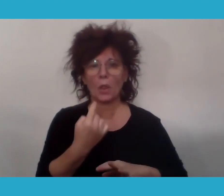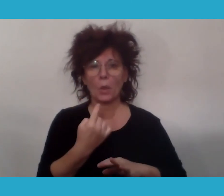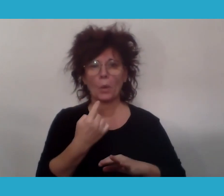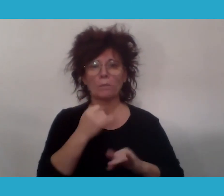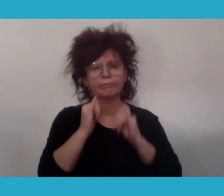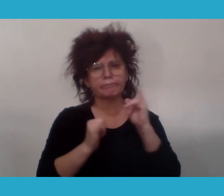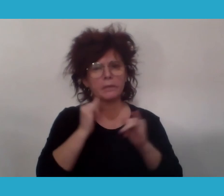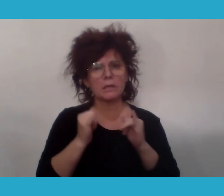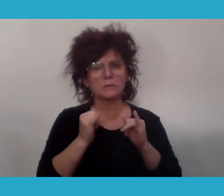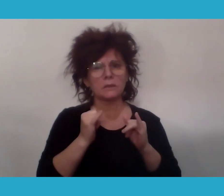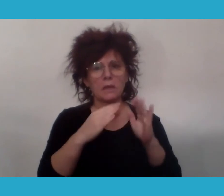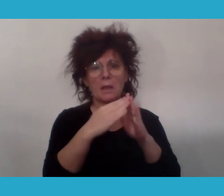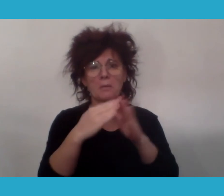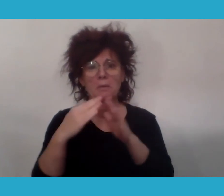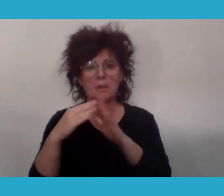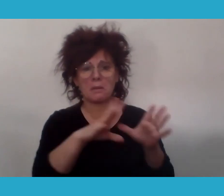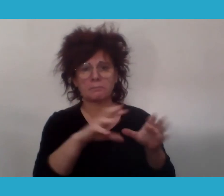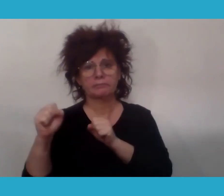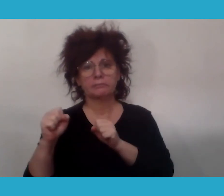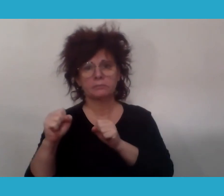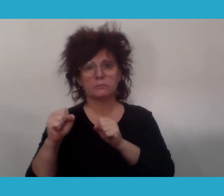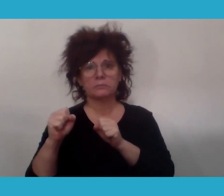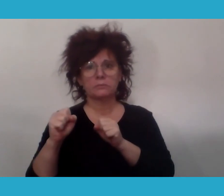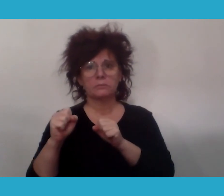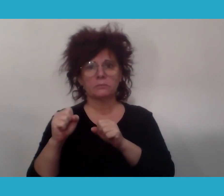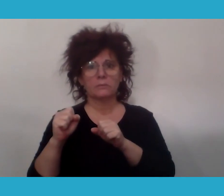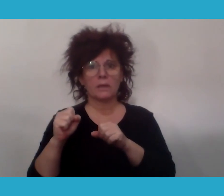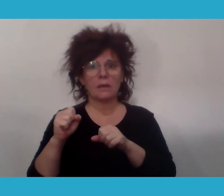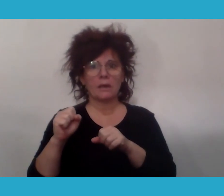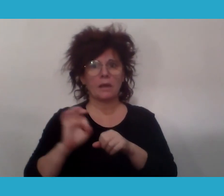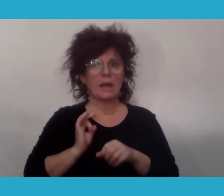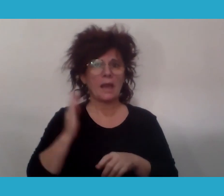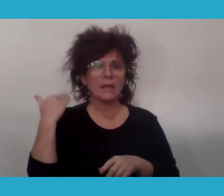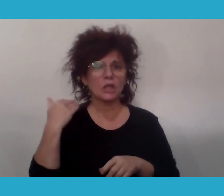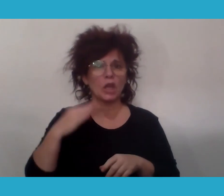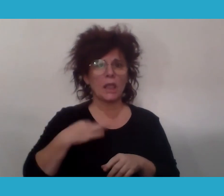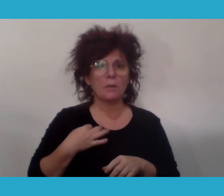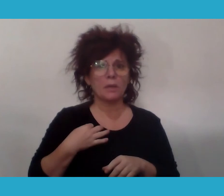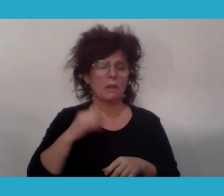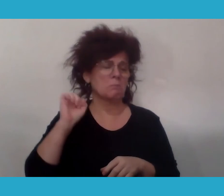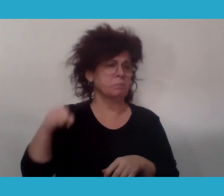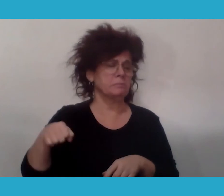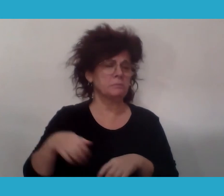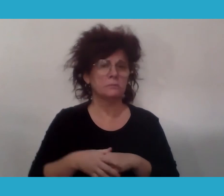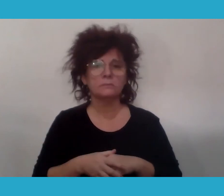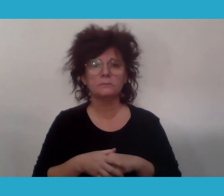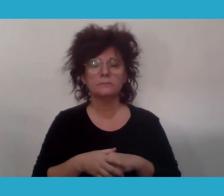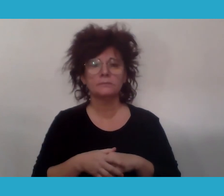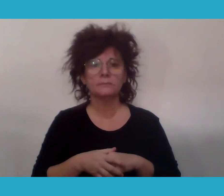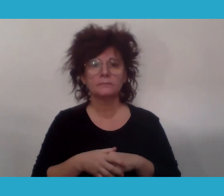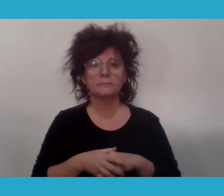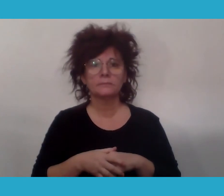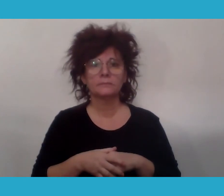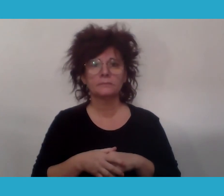que se expropiarán viviendas sin considerar las historias de vida. Estrategia de más cemento y menos bosques, aunque en plena crisis